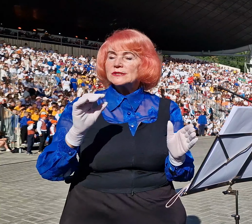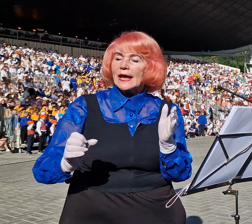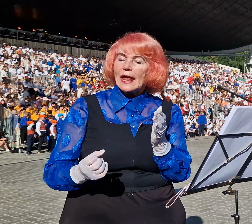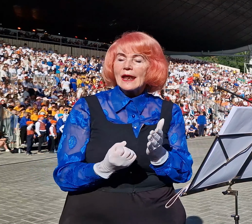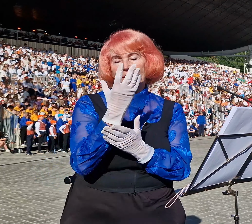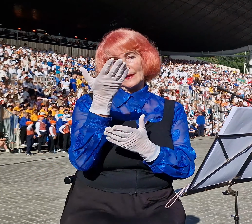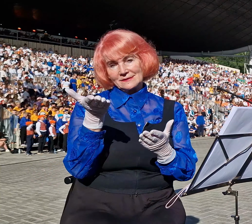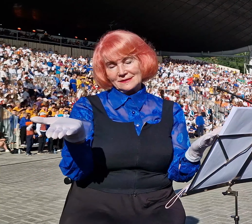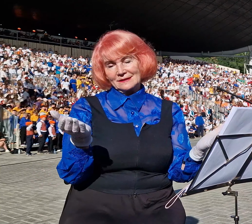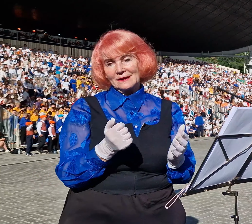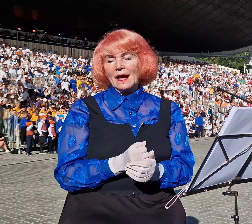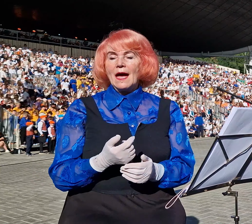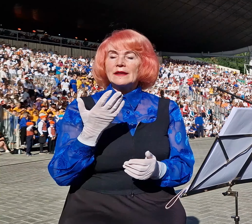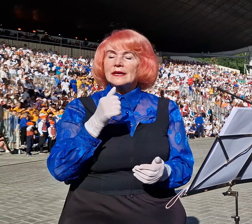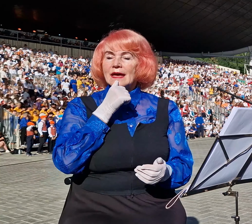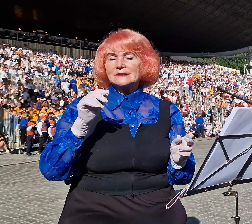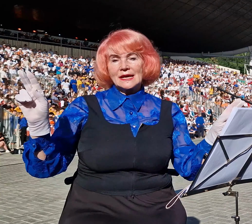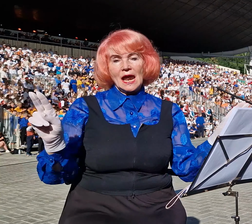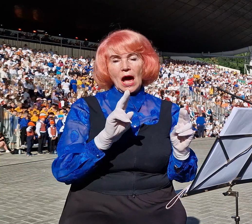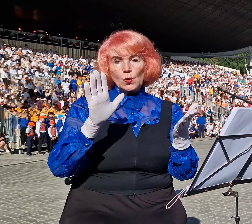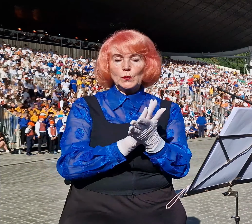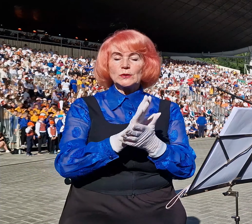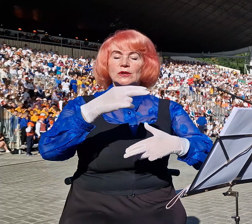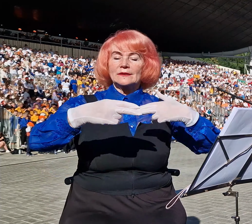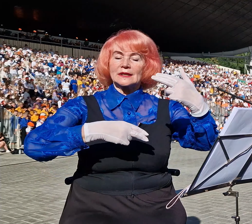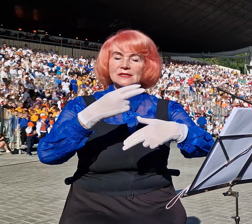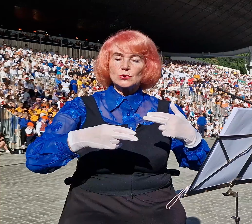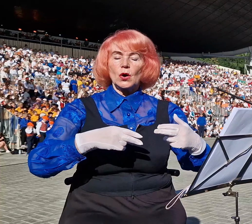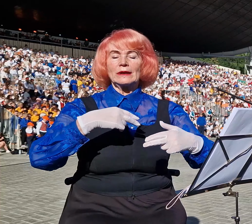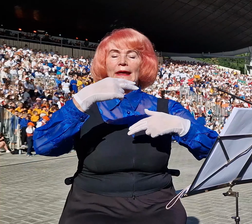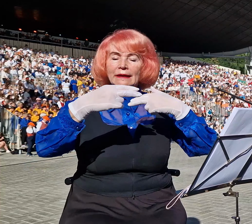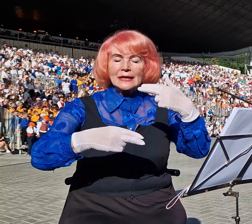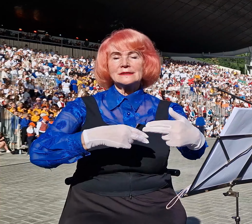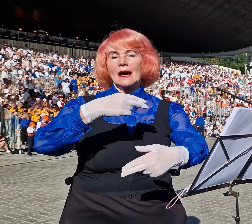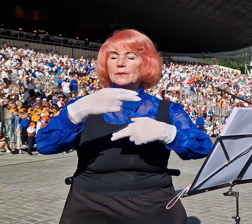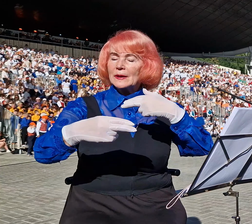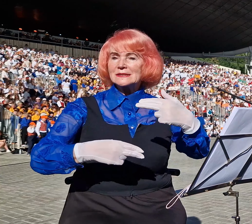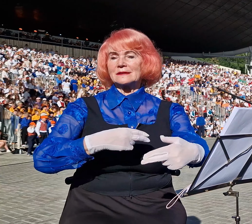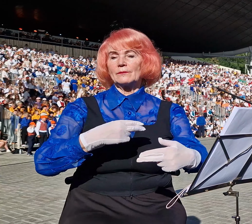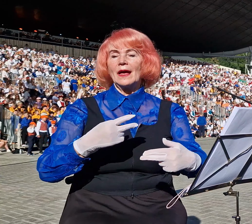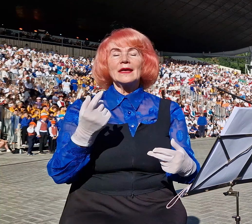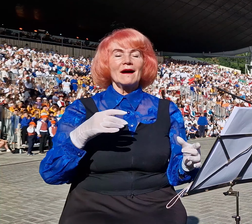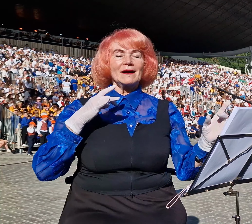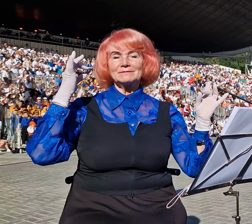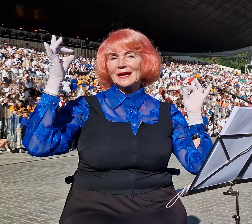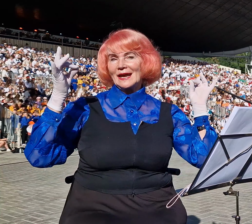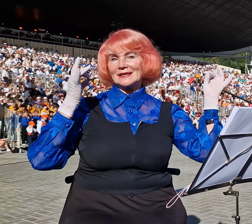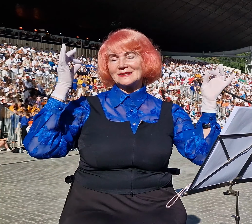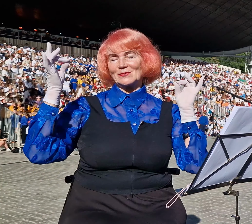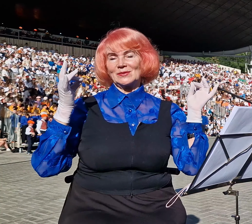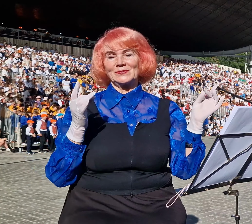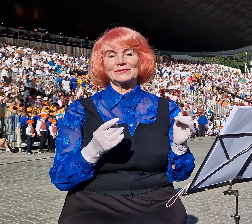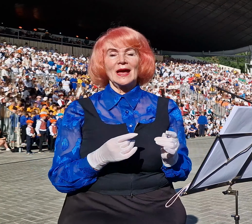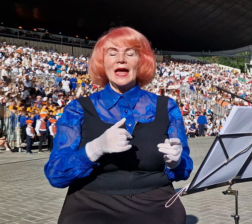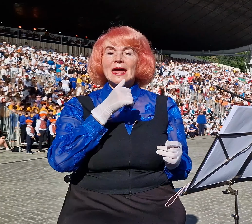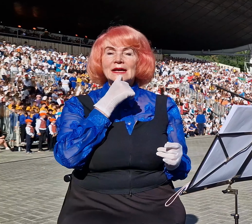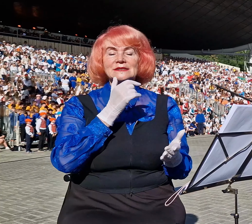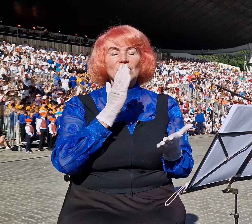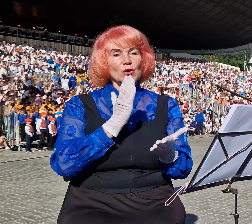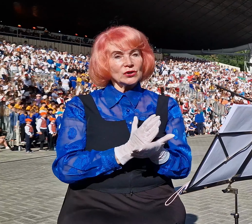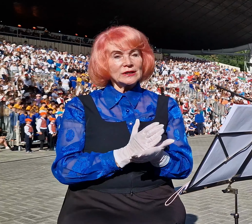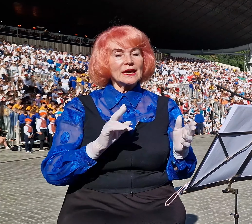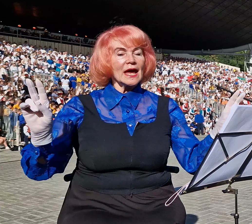lähteks ning Eesti laulupidude traditsioon kestab ja heliseb. Eesti